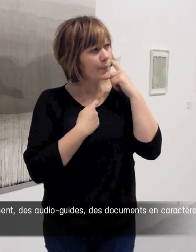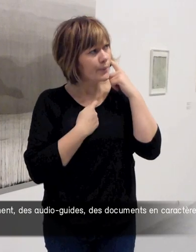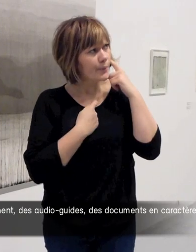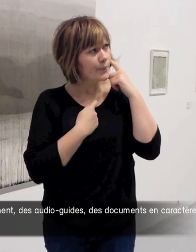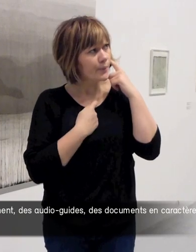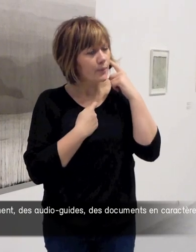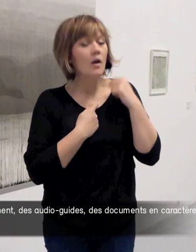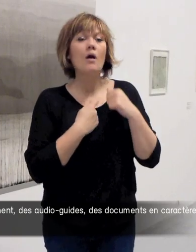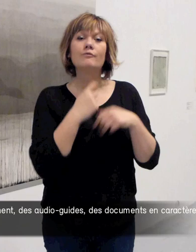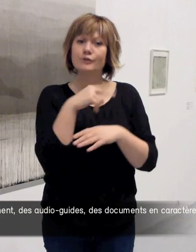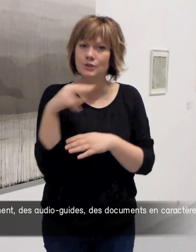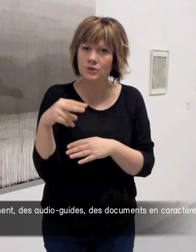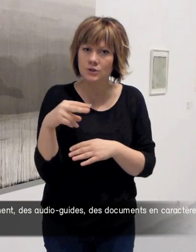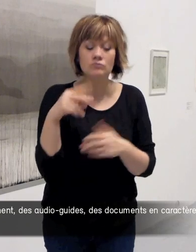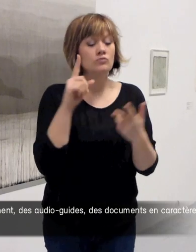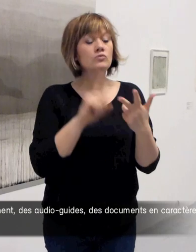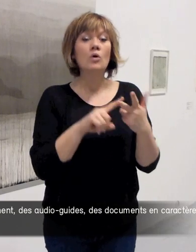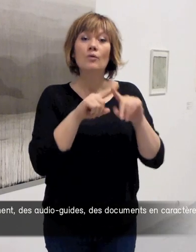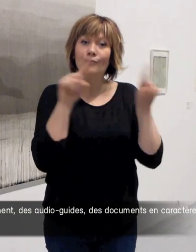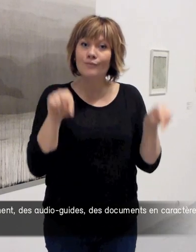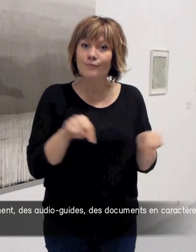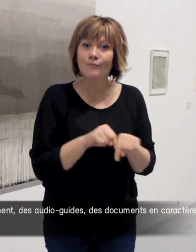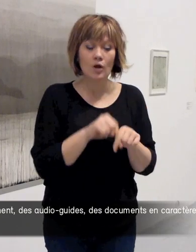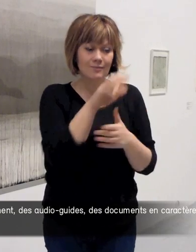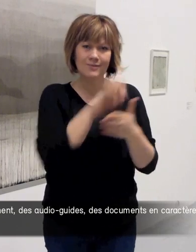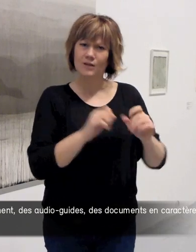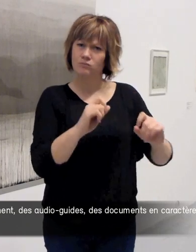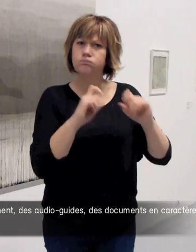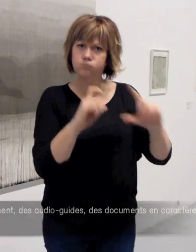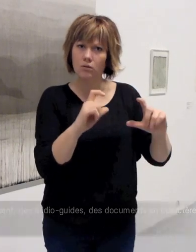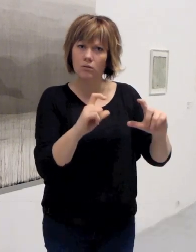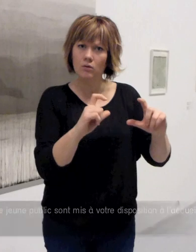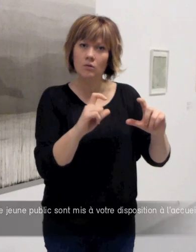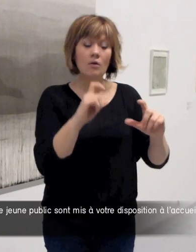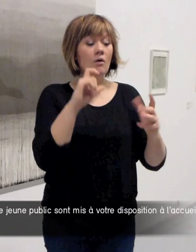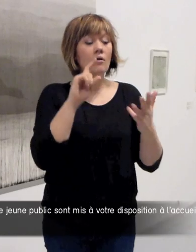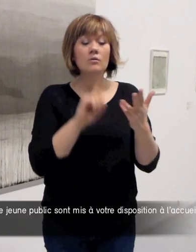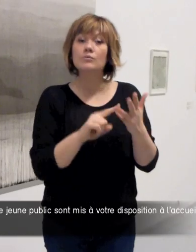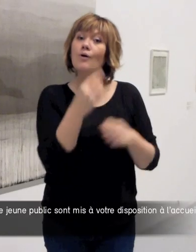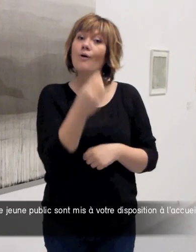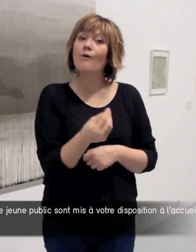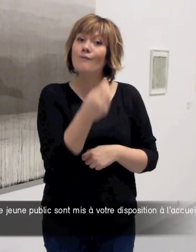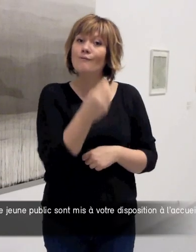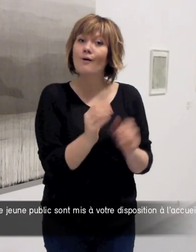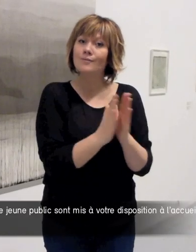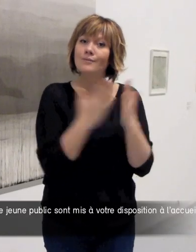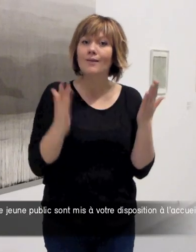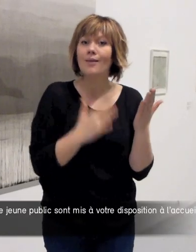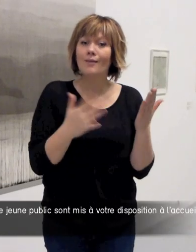Une feuille d'accompagnement, des audioguides, des documents en caractère agrandi, ainsi que des albums pour le jeune public